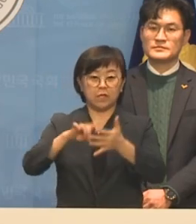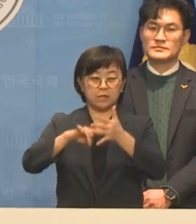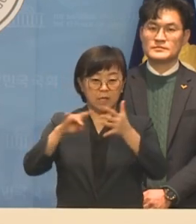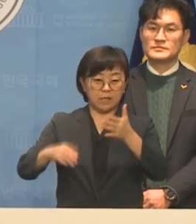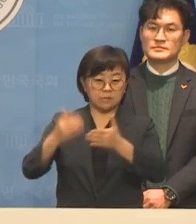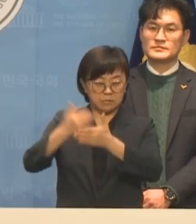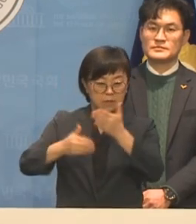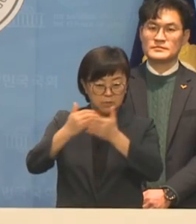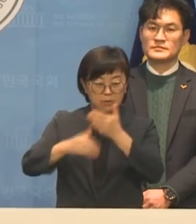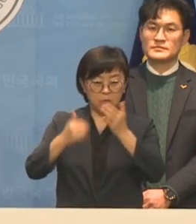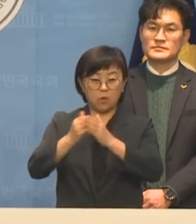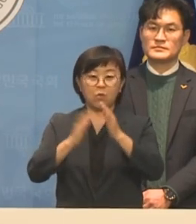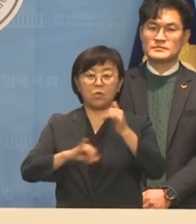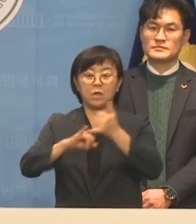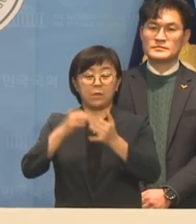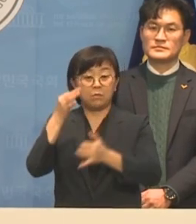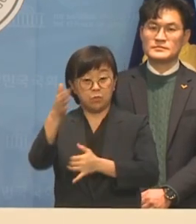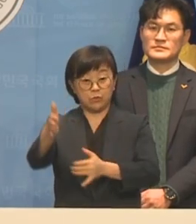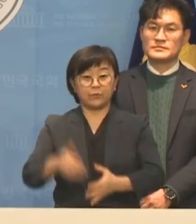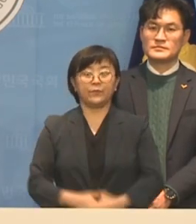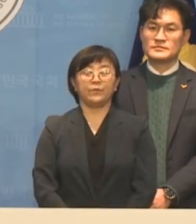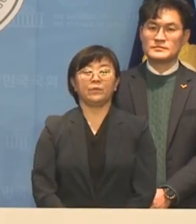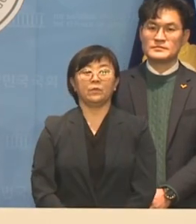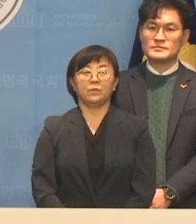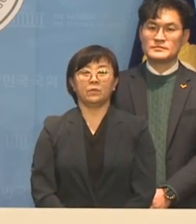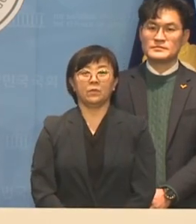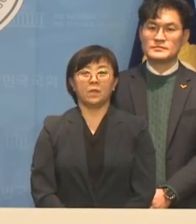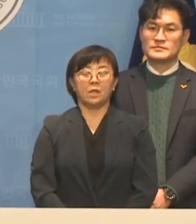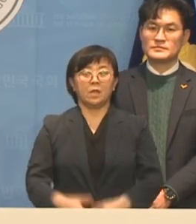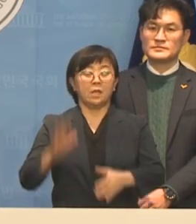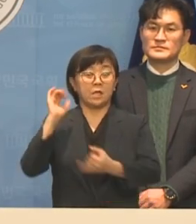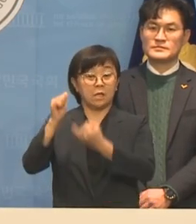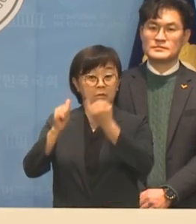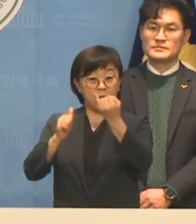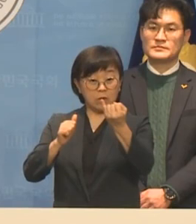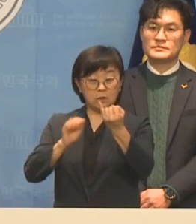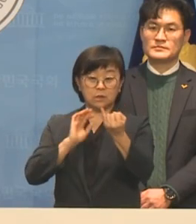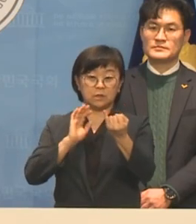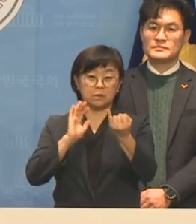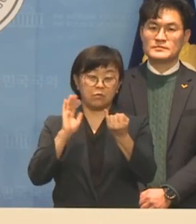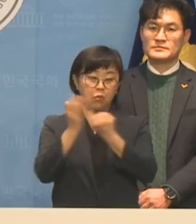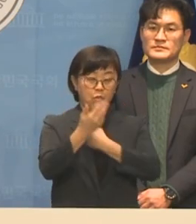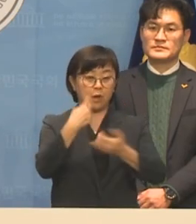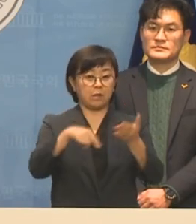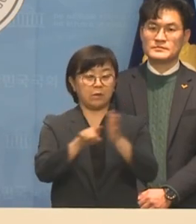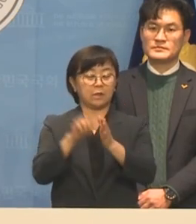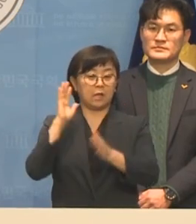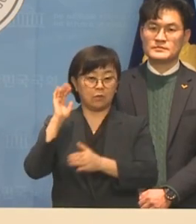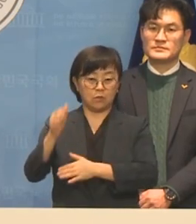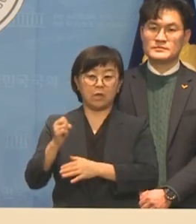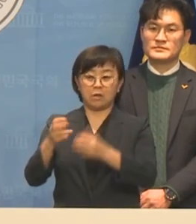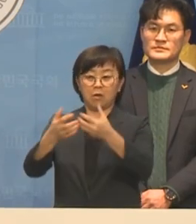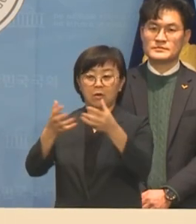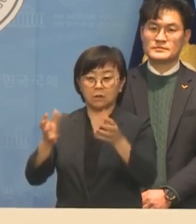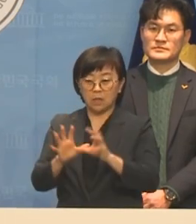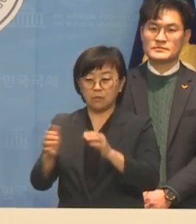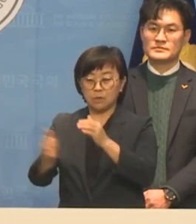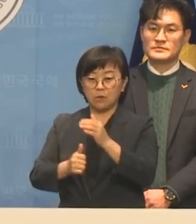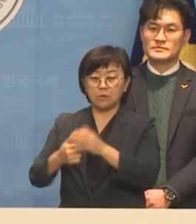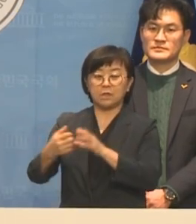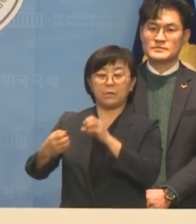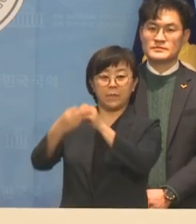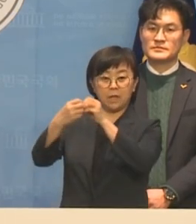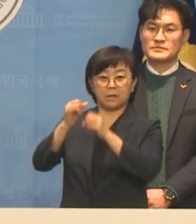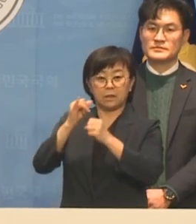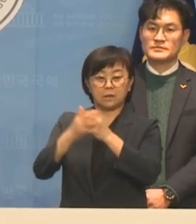선심성 공약을 남발하고 있습니다. 급기야는 김건희 성역을 둘러싸고 대통령과 여당 비대위원장이